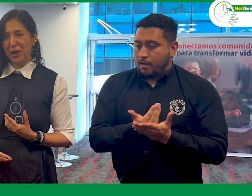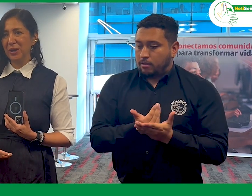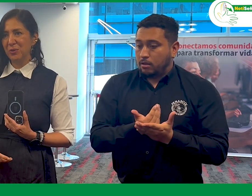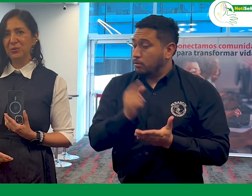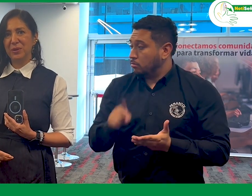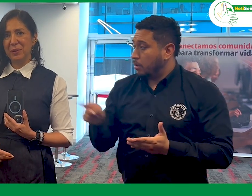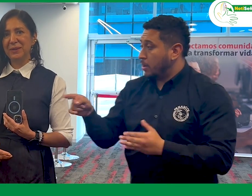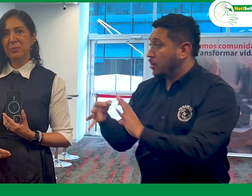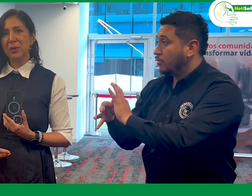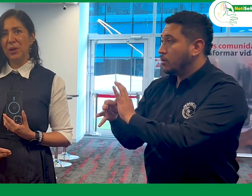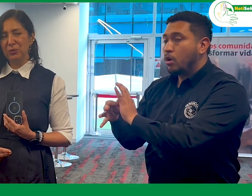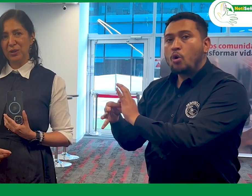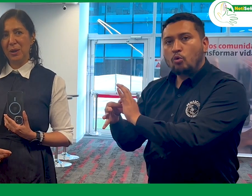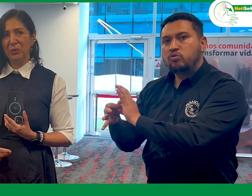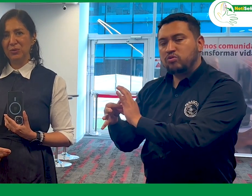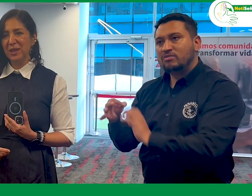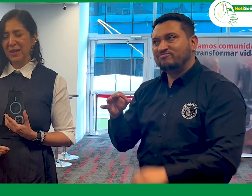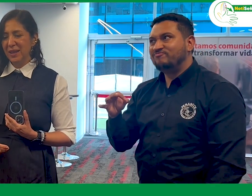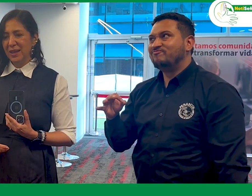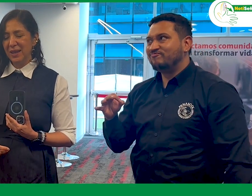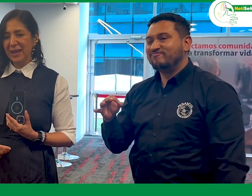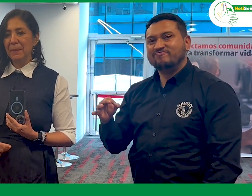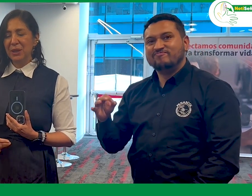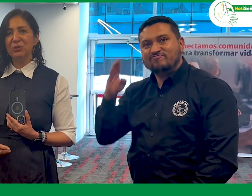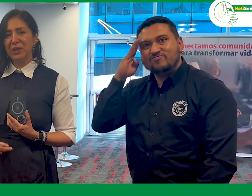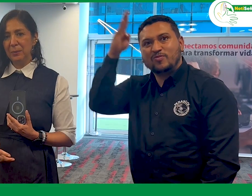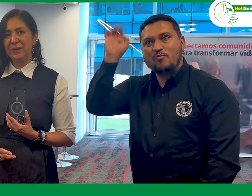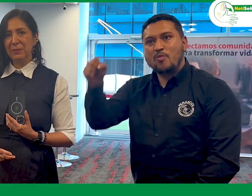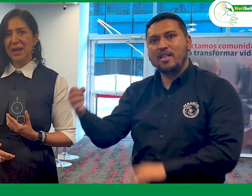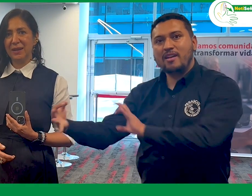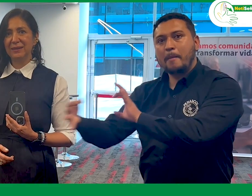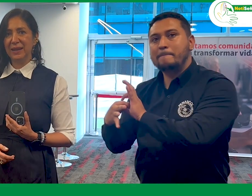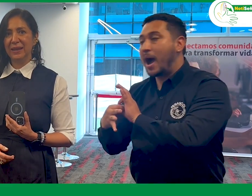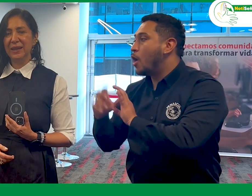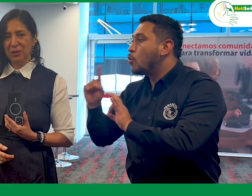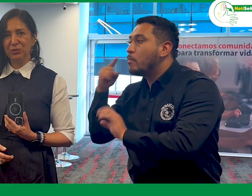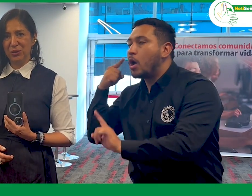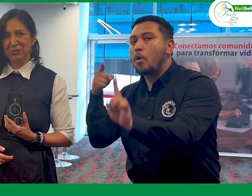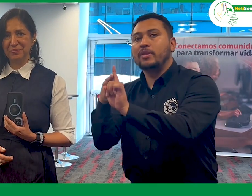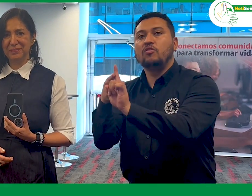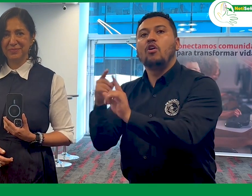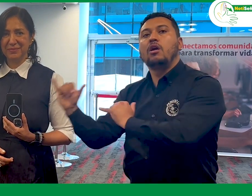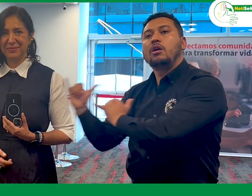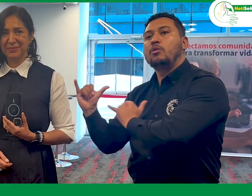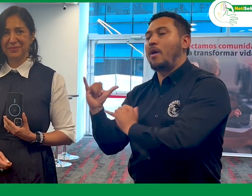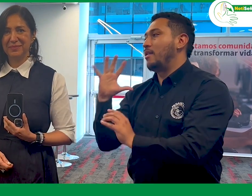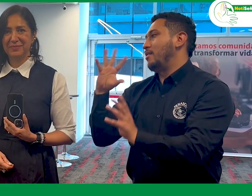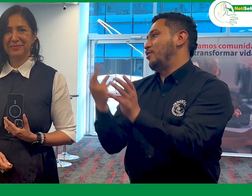trabajar conjuntamente porque buscamos caminos similares de inclusión.